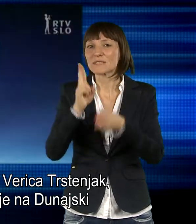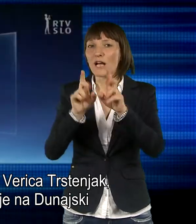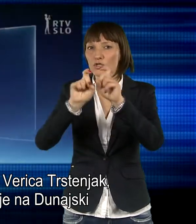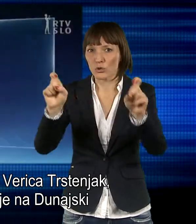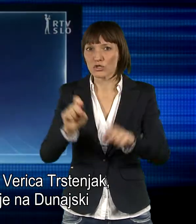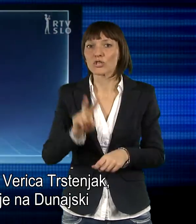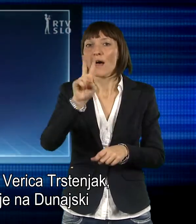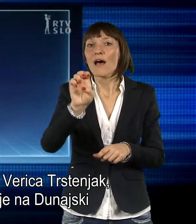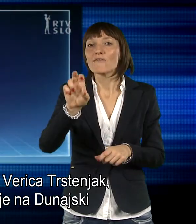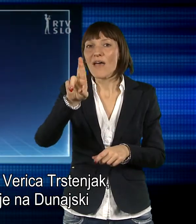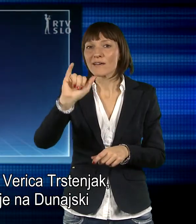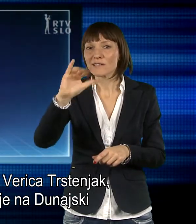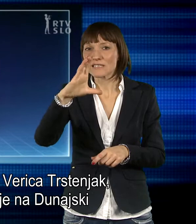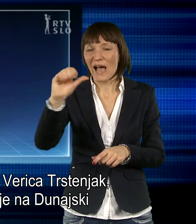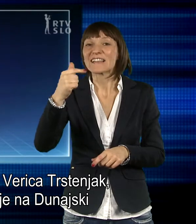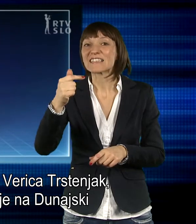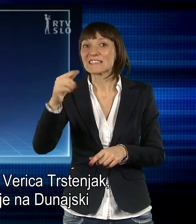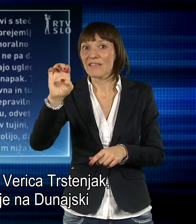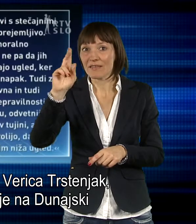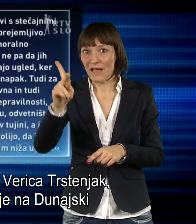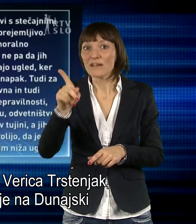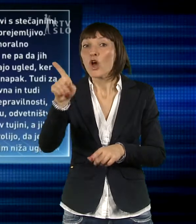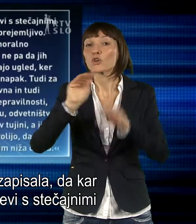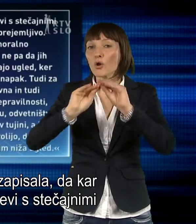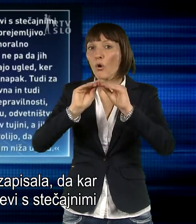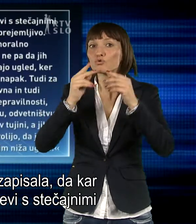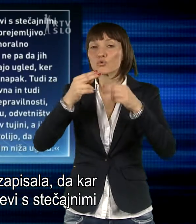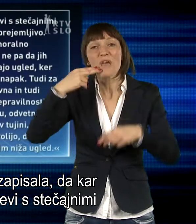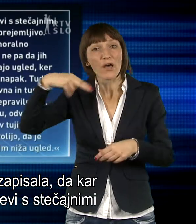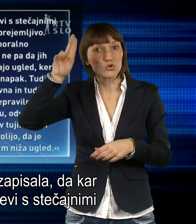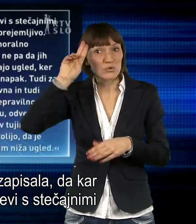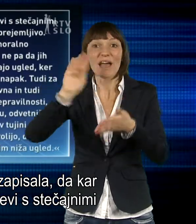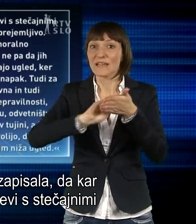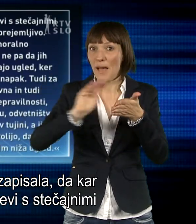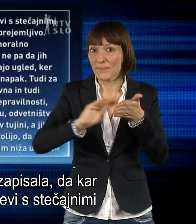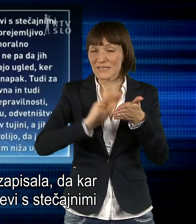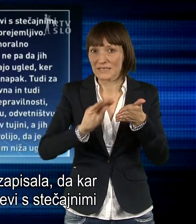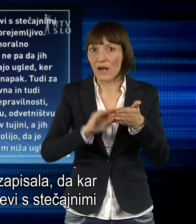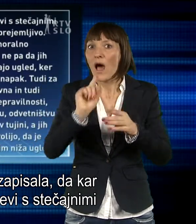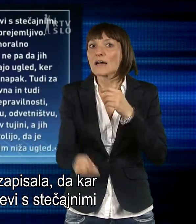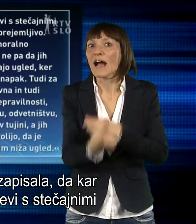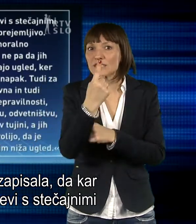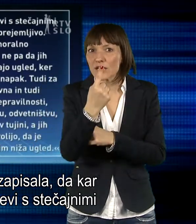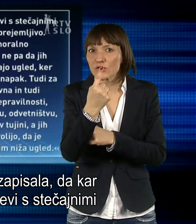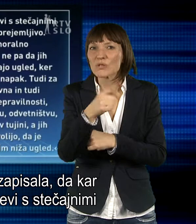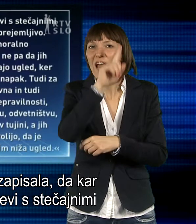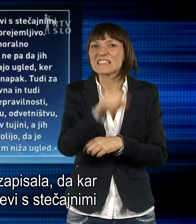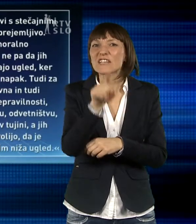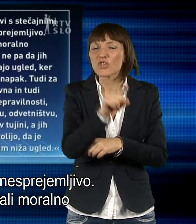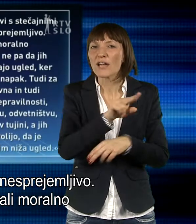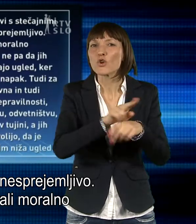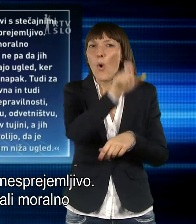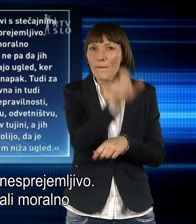sodišča. Verica Trstenjak, ki trenutno poučuje na Dunajski pravni fakulteti, je zapisala, da kar se je zgodilo v zadevi s